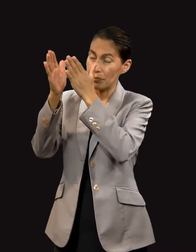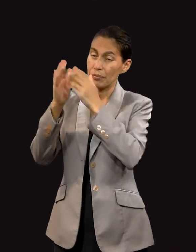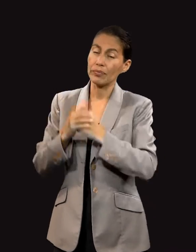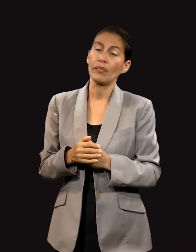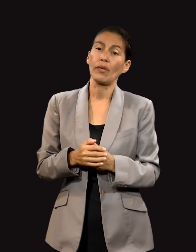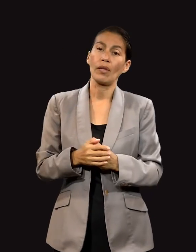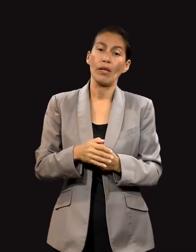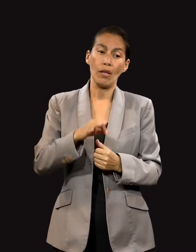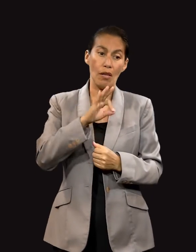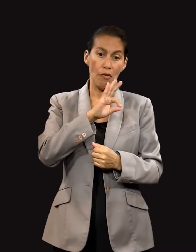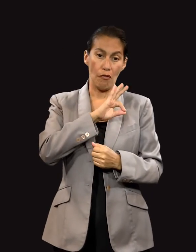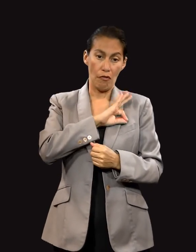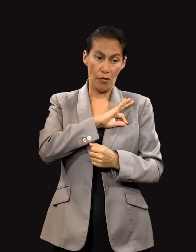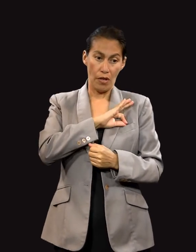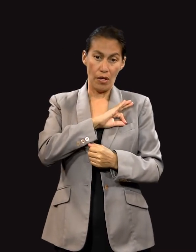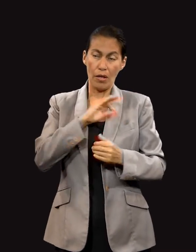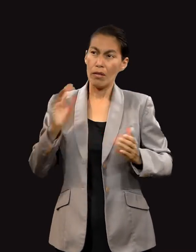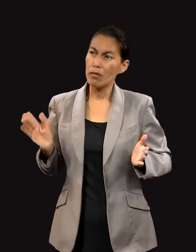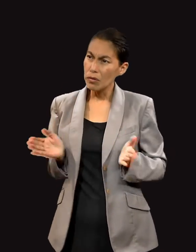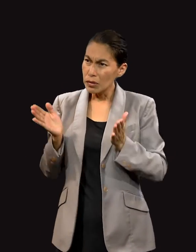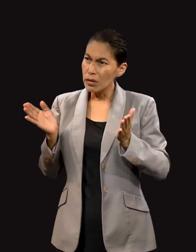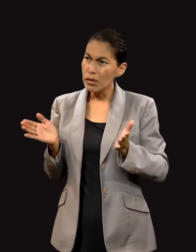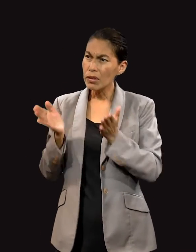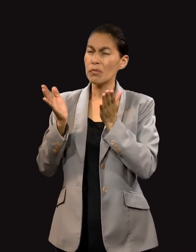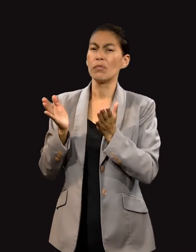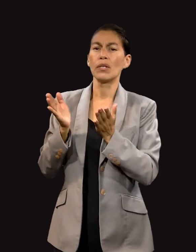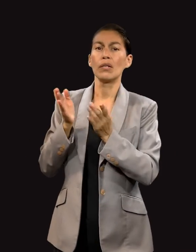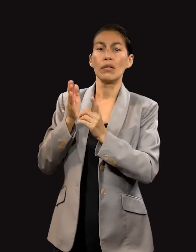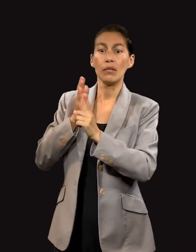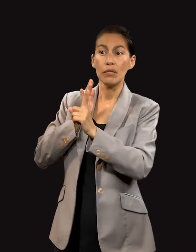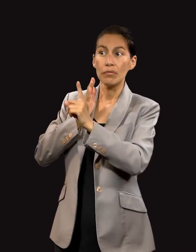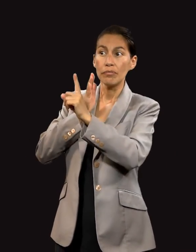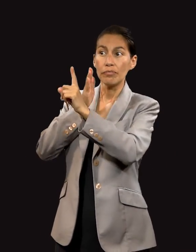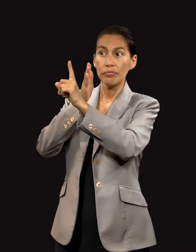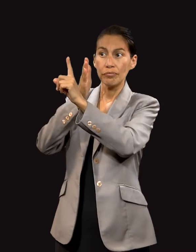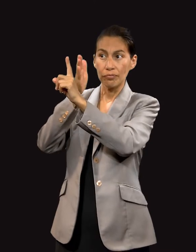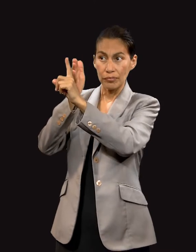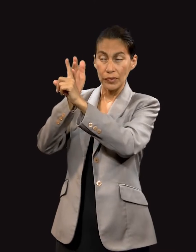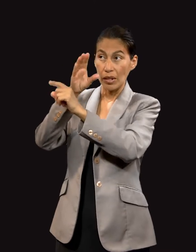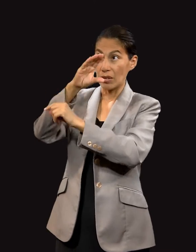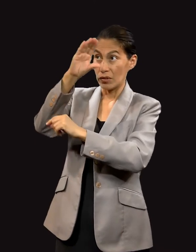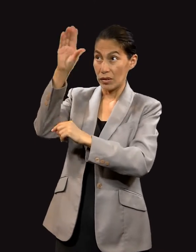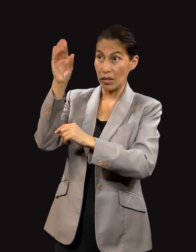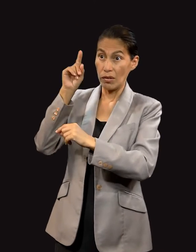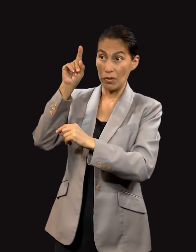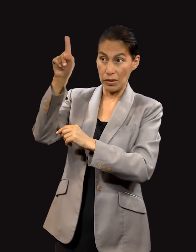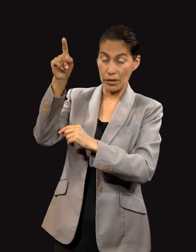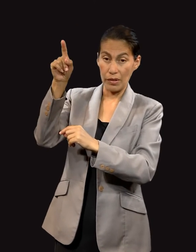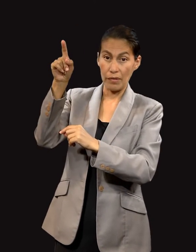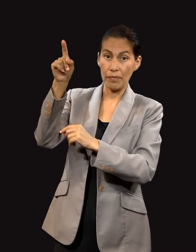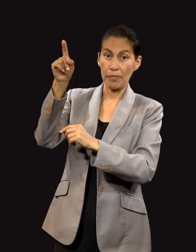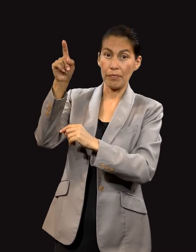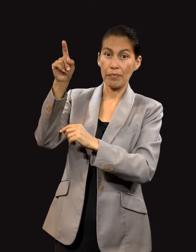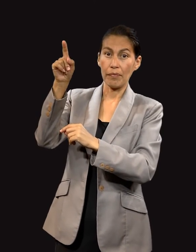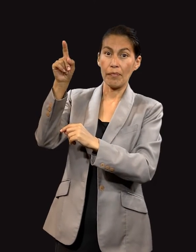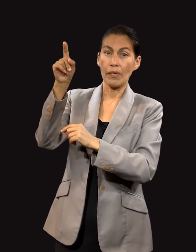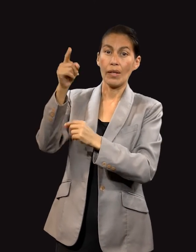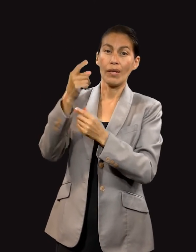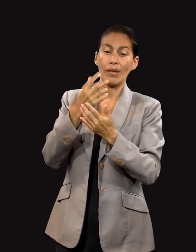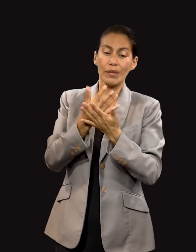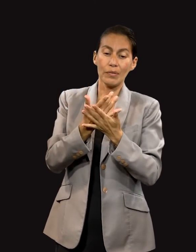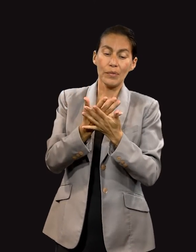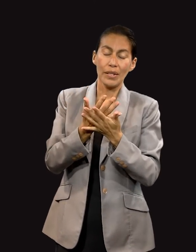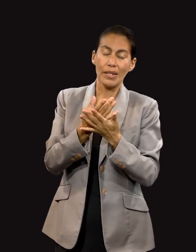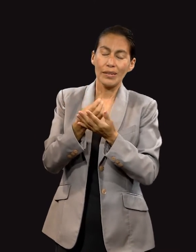Y el vehículo es la fe. Y yo diría que el objetivo y el destino que Dios nos tiene en el cielo